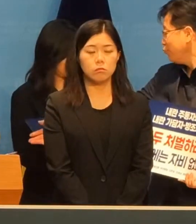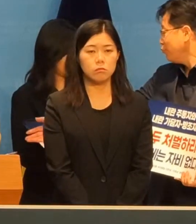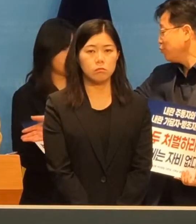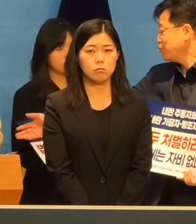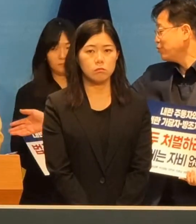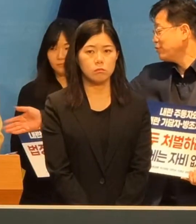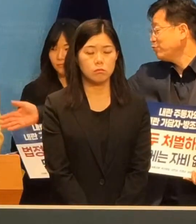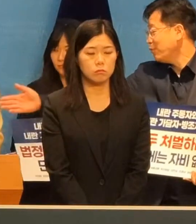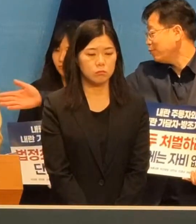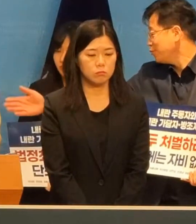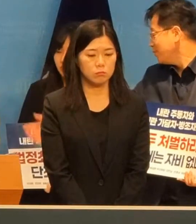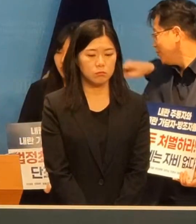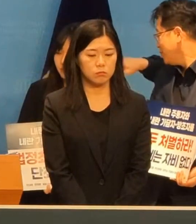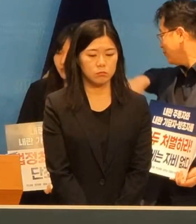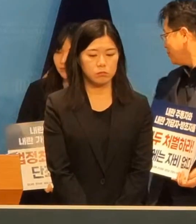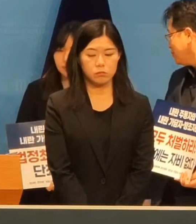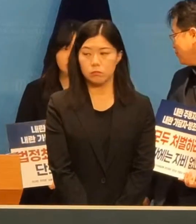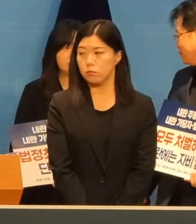왜 뒤로 이렇게 좀 가시고 앞으로 오시죠.